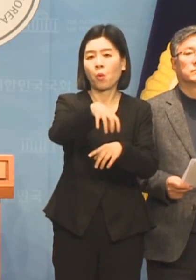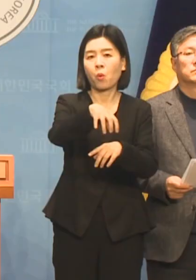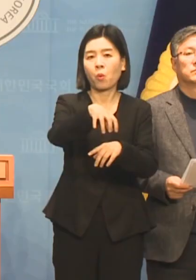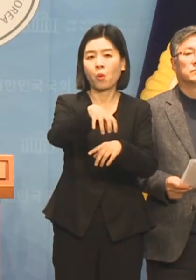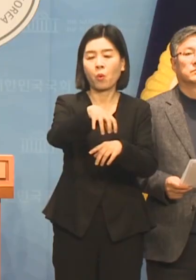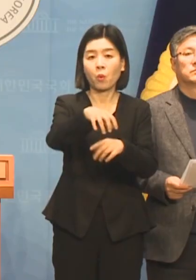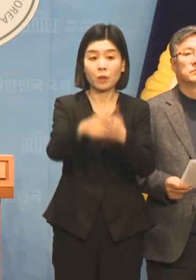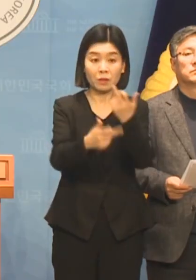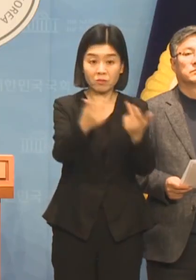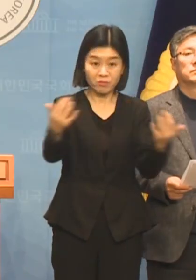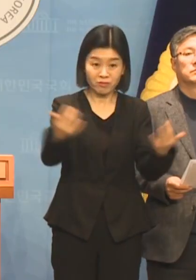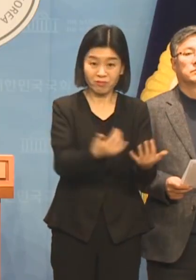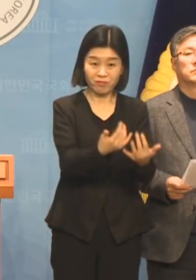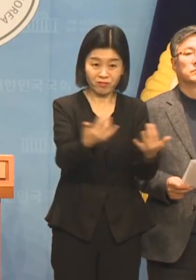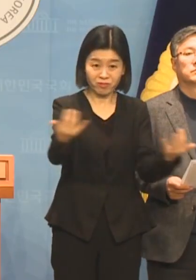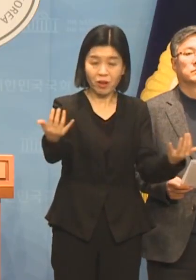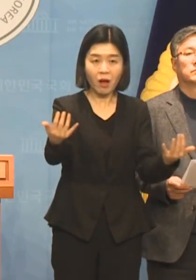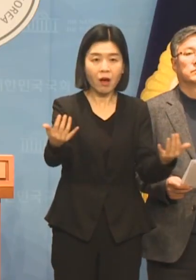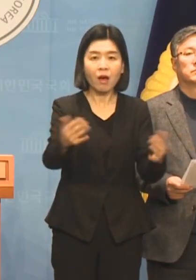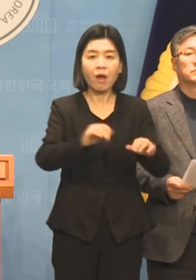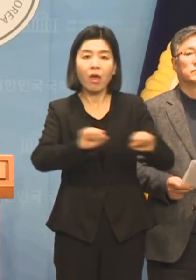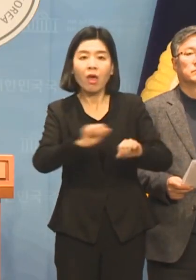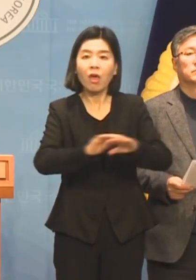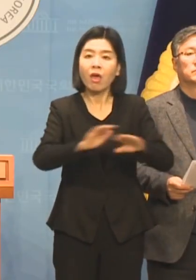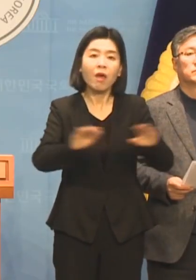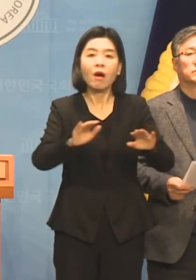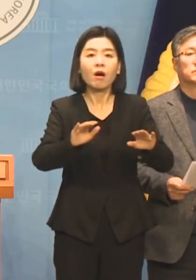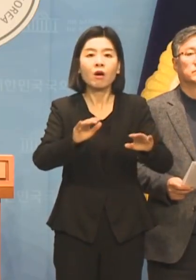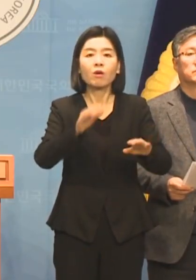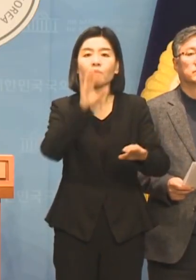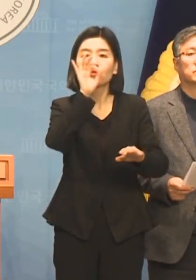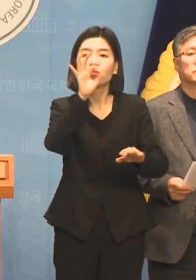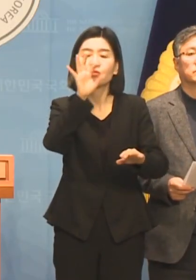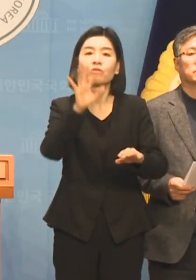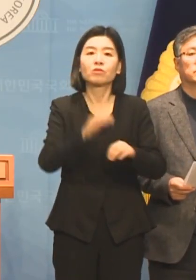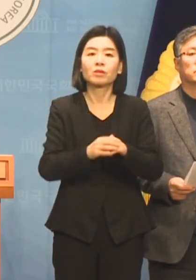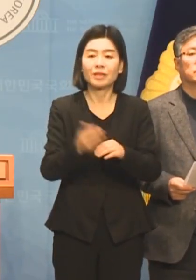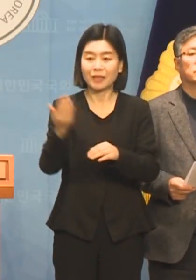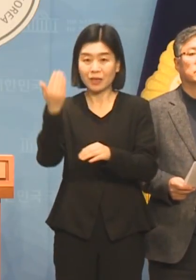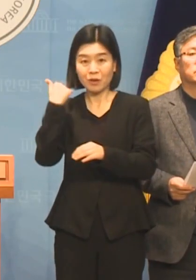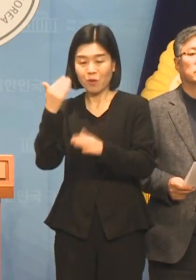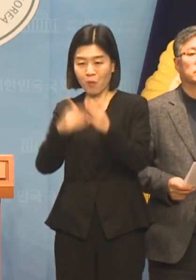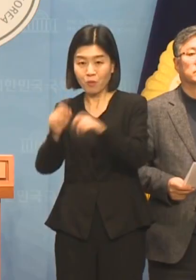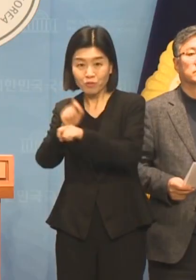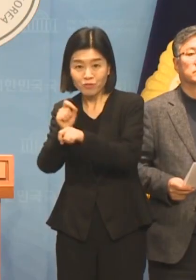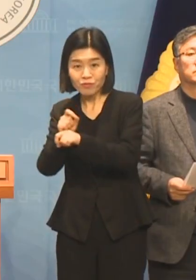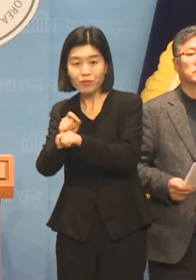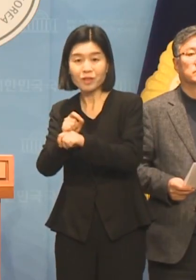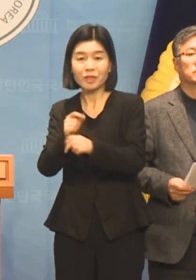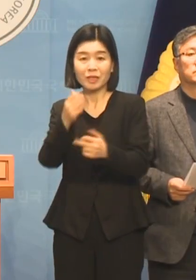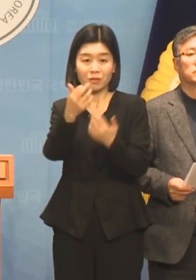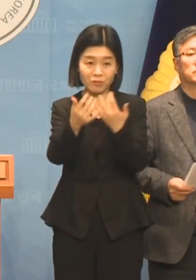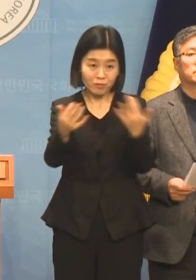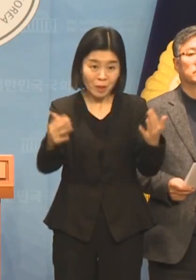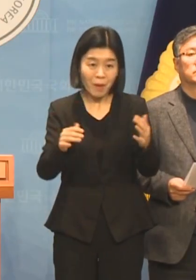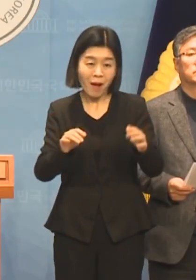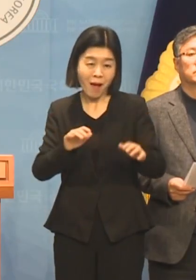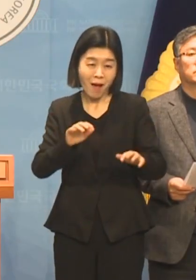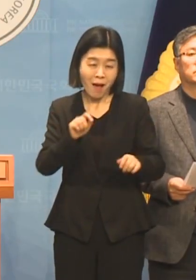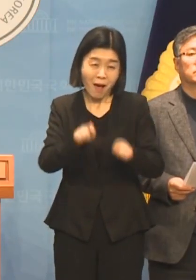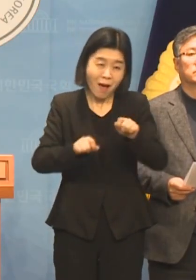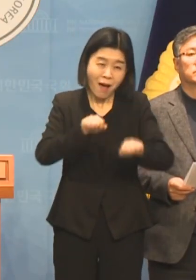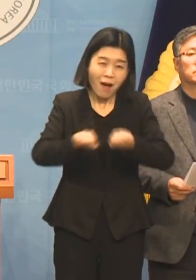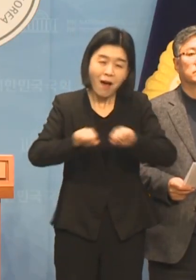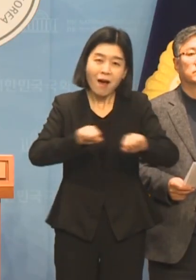있는 능력이 없습니다. 모든 공무원들은 과거에는 산불을 끌어올라갔지만 이번과 같은